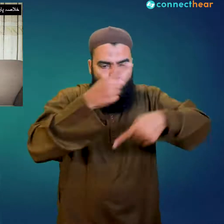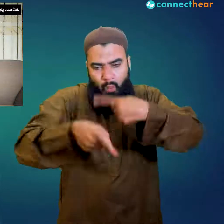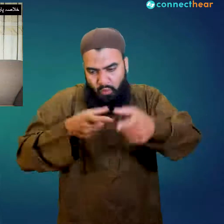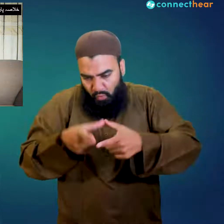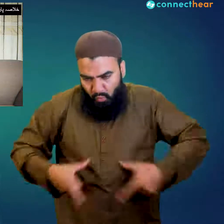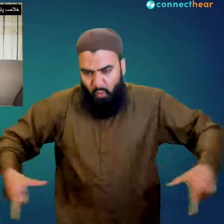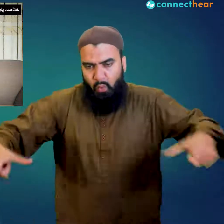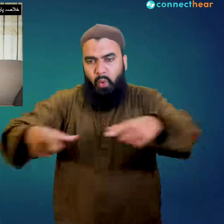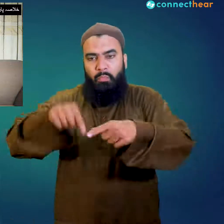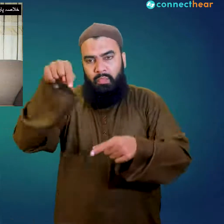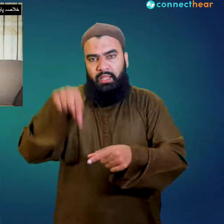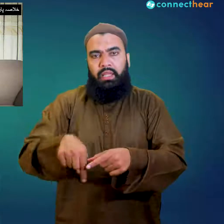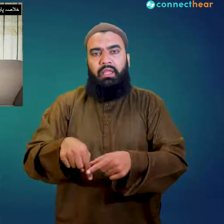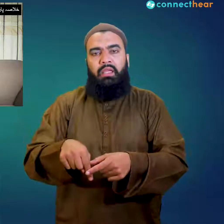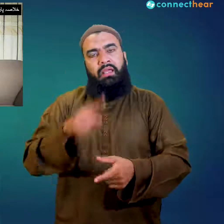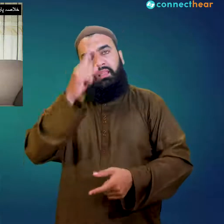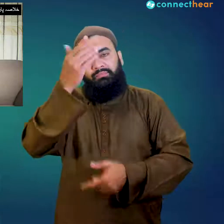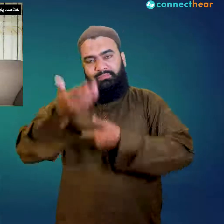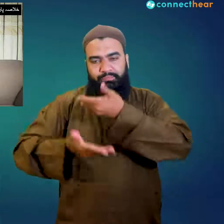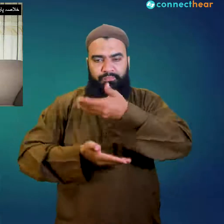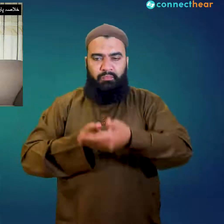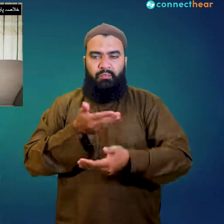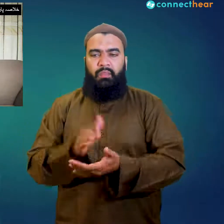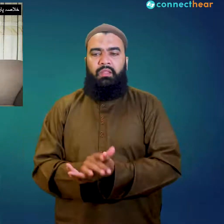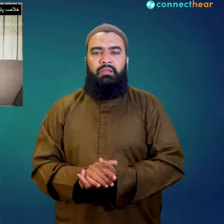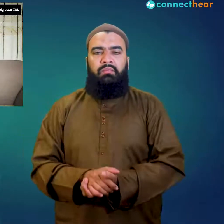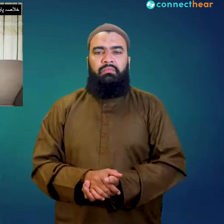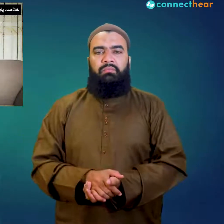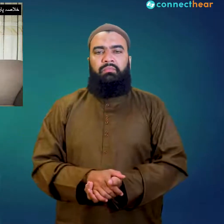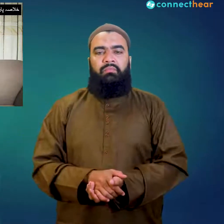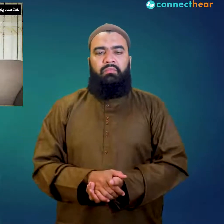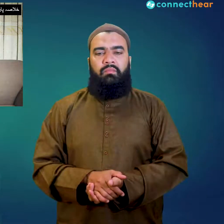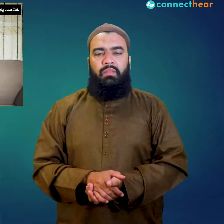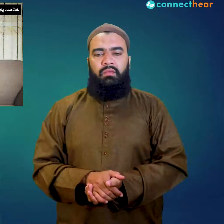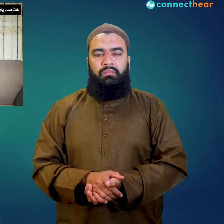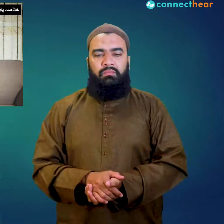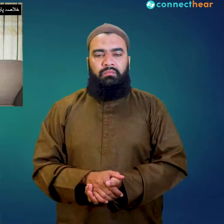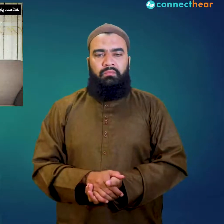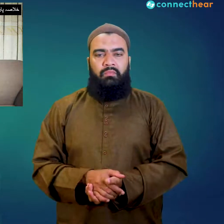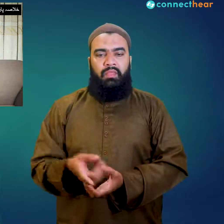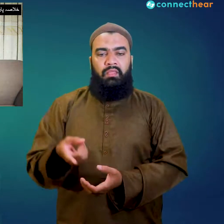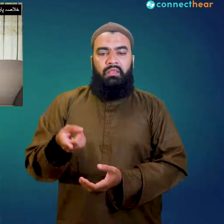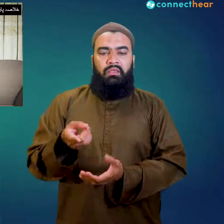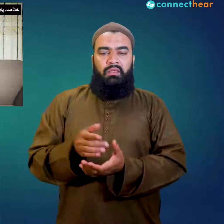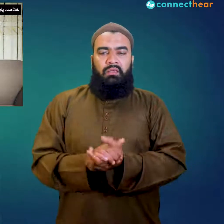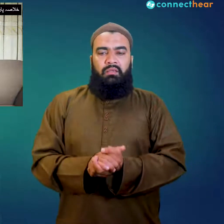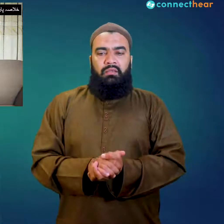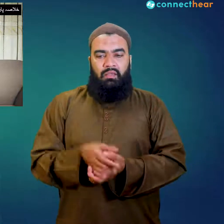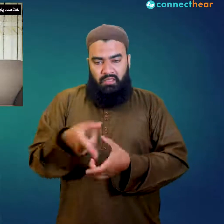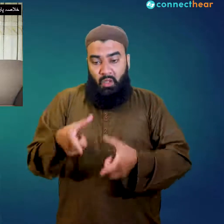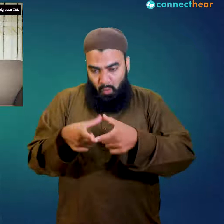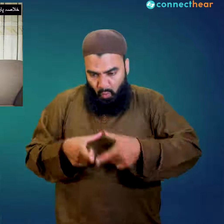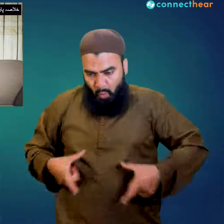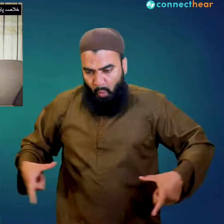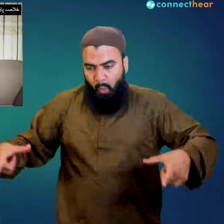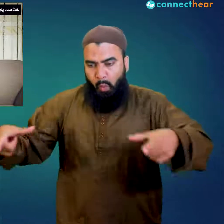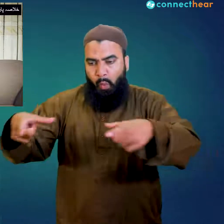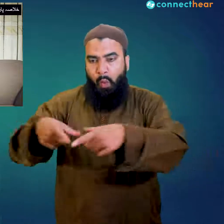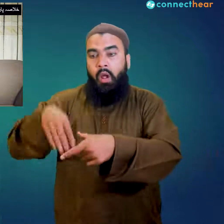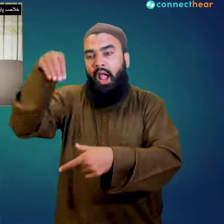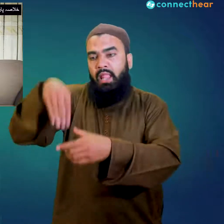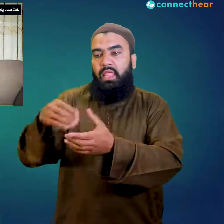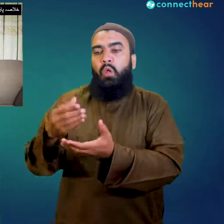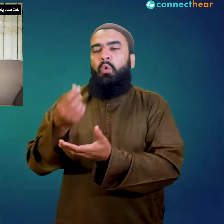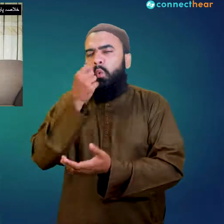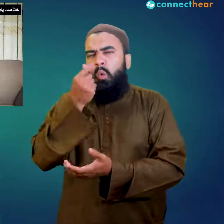سے متعلق آپ صلی اللہ علیہ وسلم کی پیشگوئی ہے۔ فرمایا آپ صلی اللہ علیہ وسلم نے کہ اس امت میں ایک ایسی جماعت